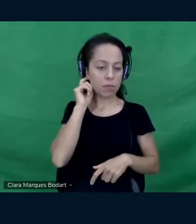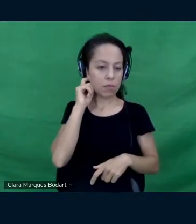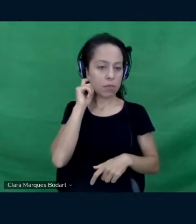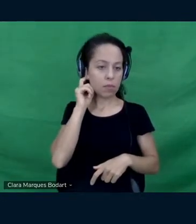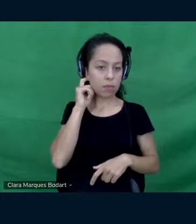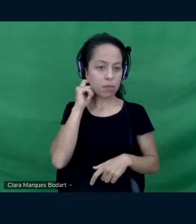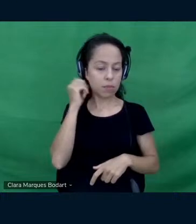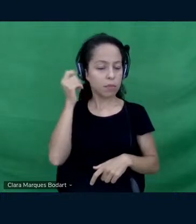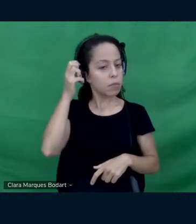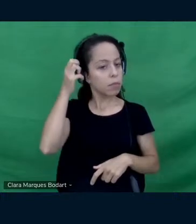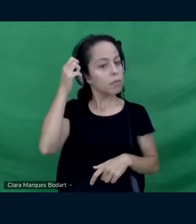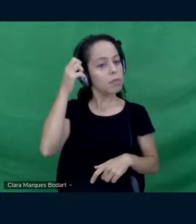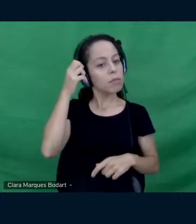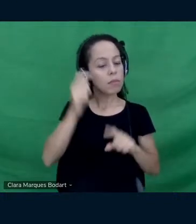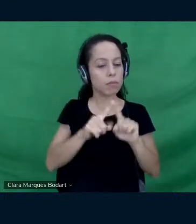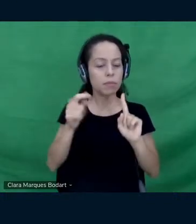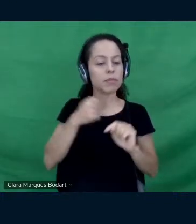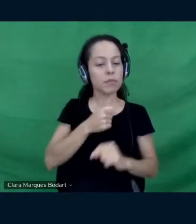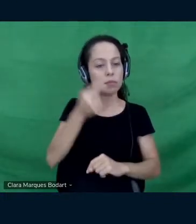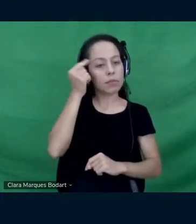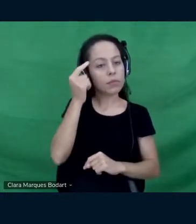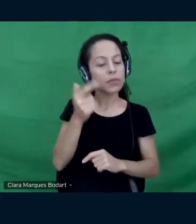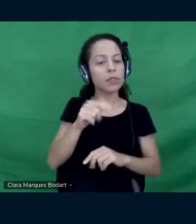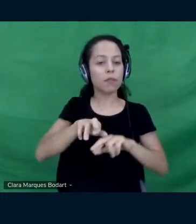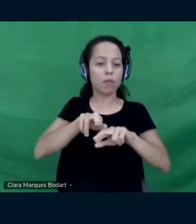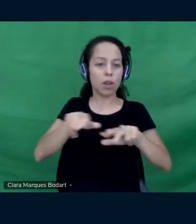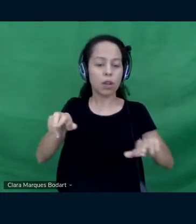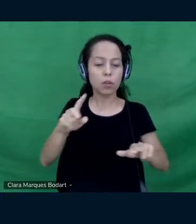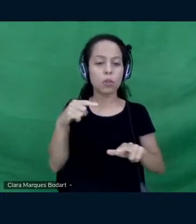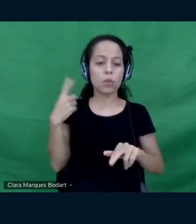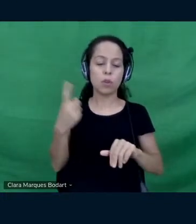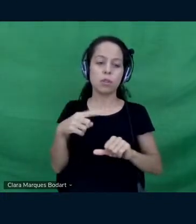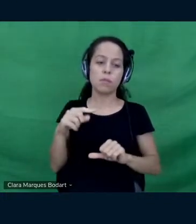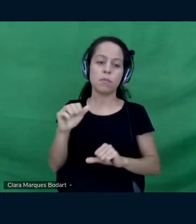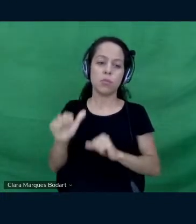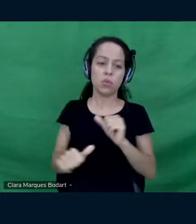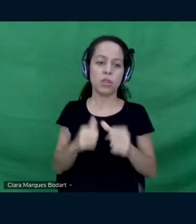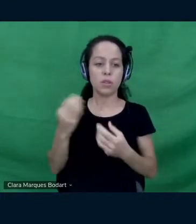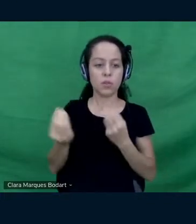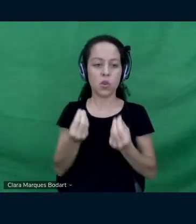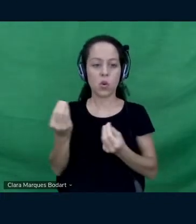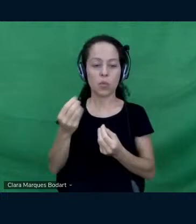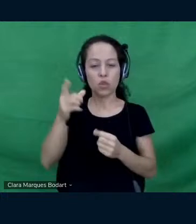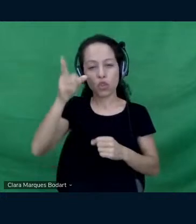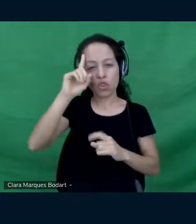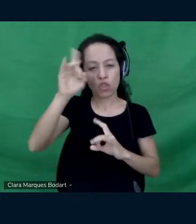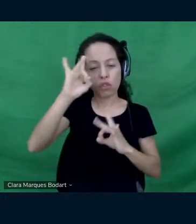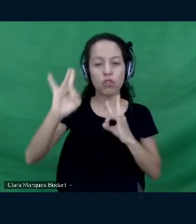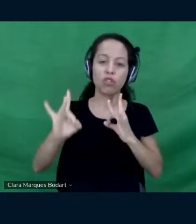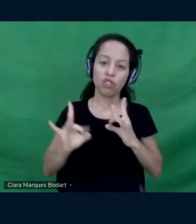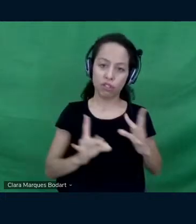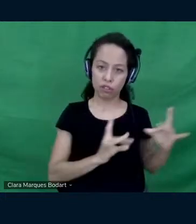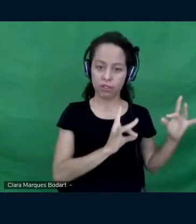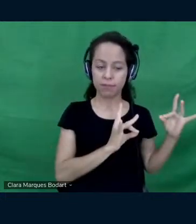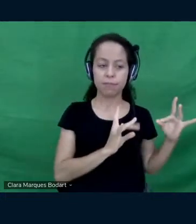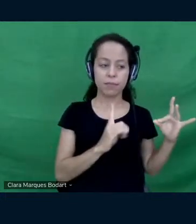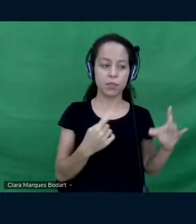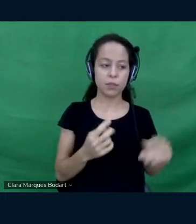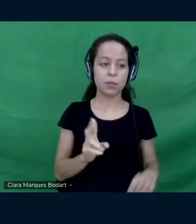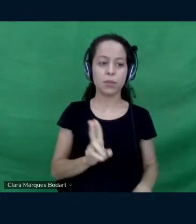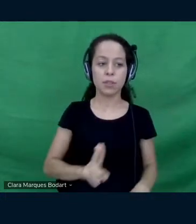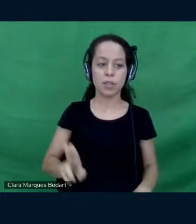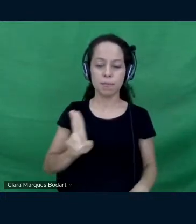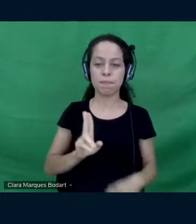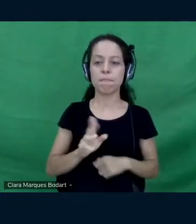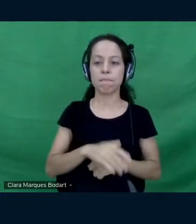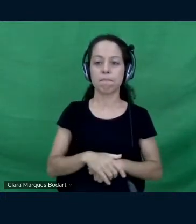várias coisas eu penso que a gente vai precisar mudar nas nossas rotinas. Né? Imagino que é usar, sim, né, a nosso